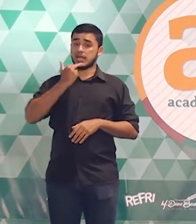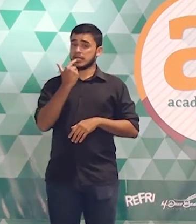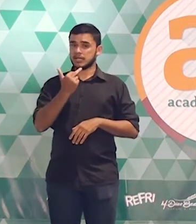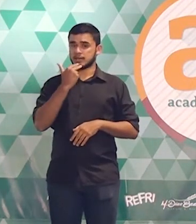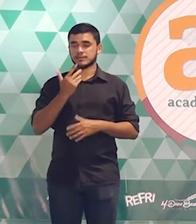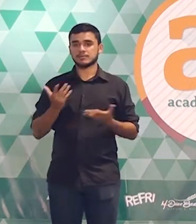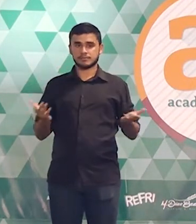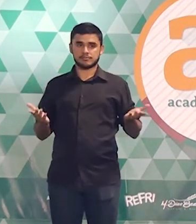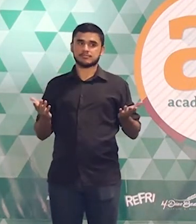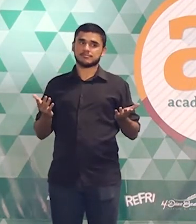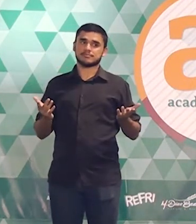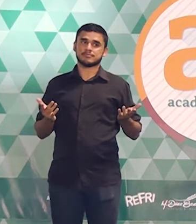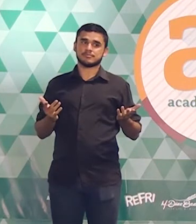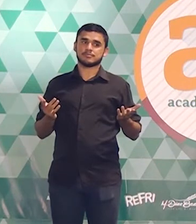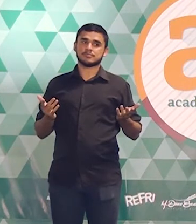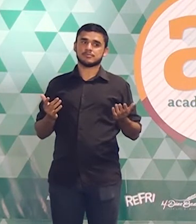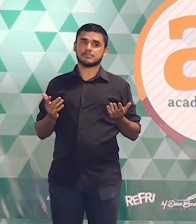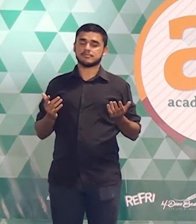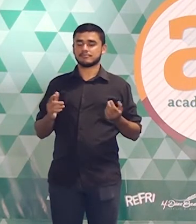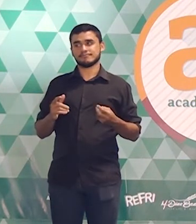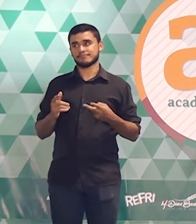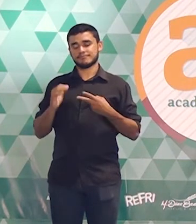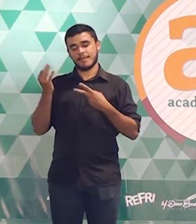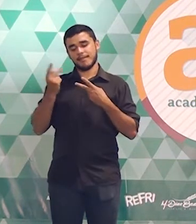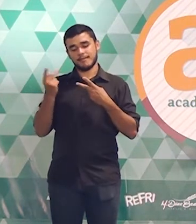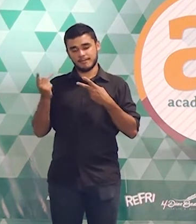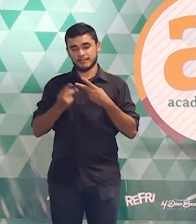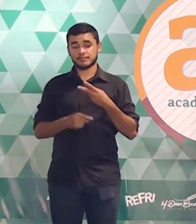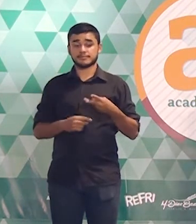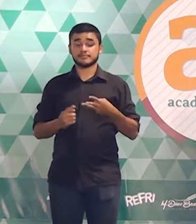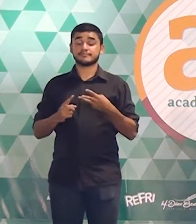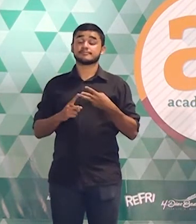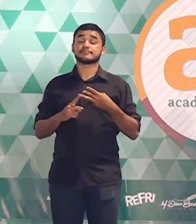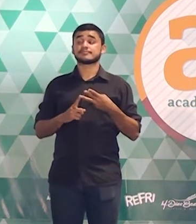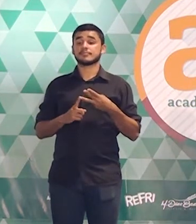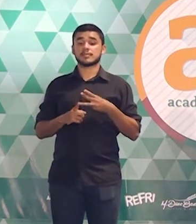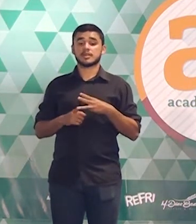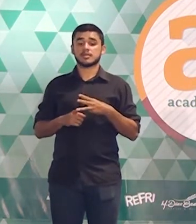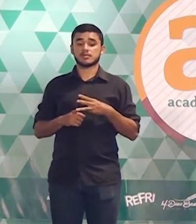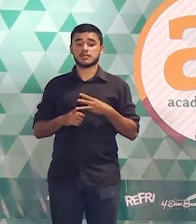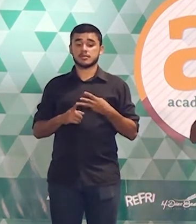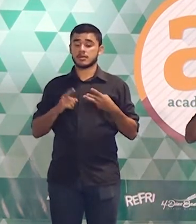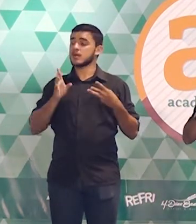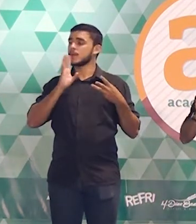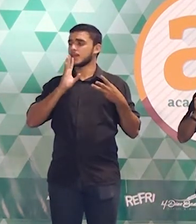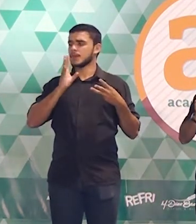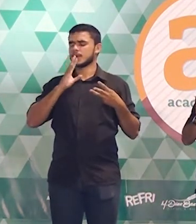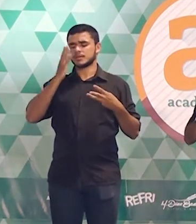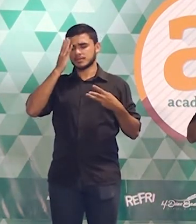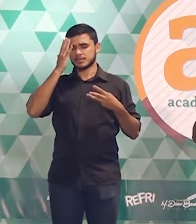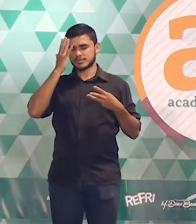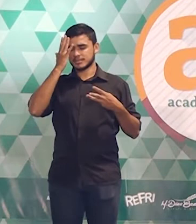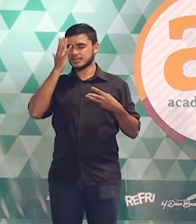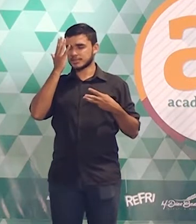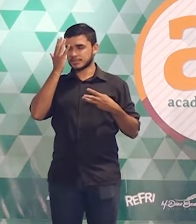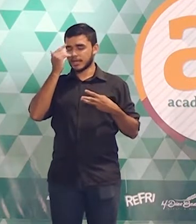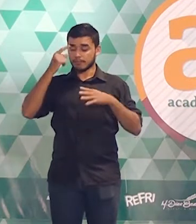Manuel Bandeira, chapa. Não. Terceira opção, ele conhece a língua até